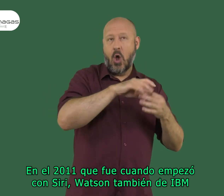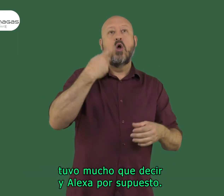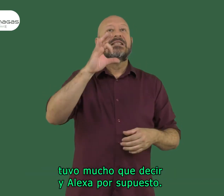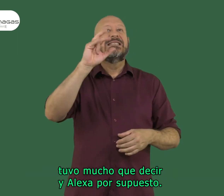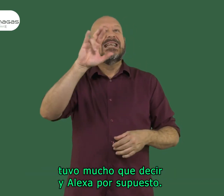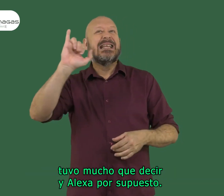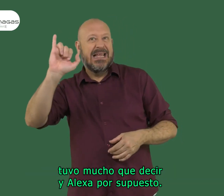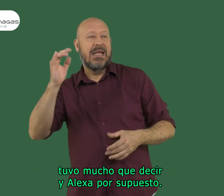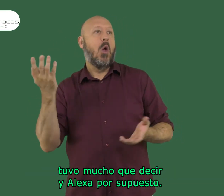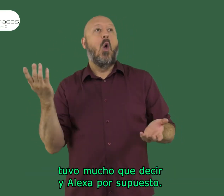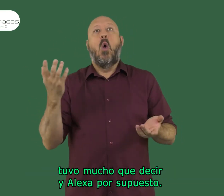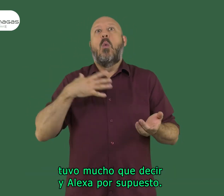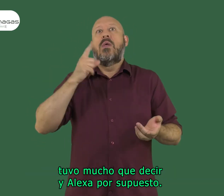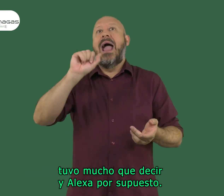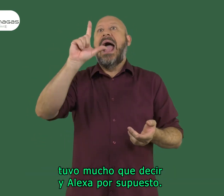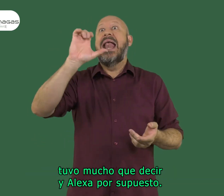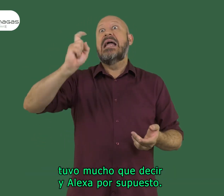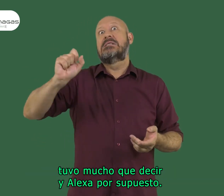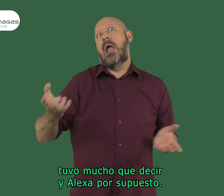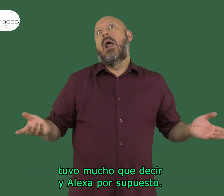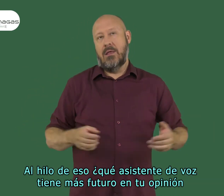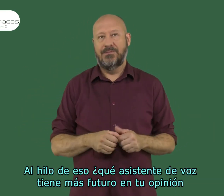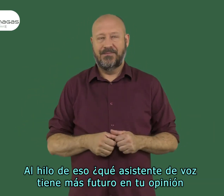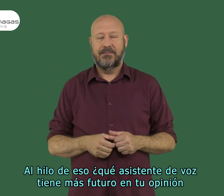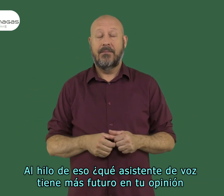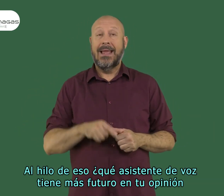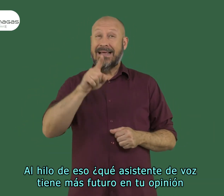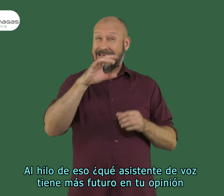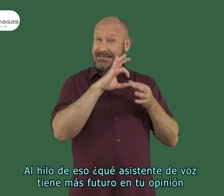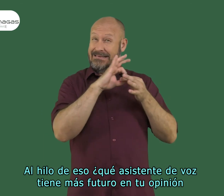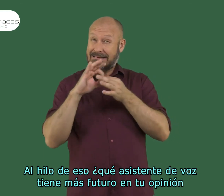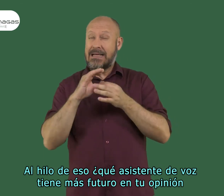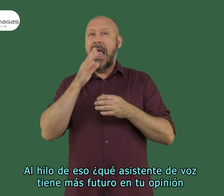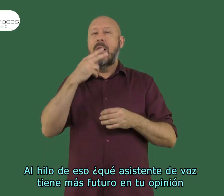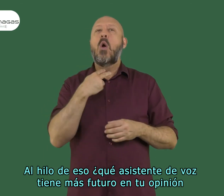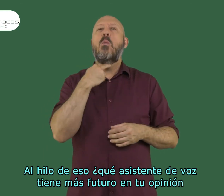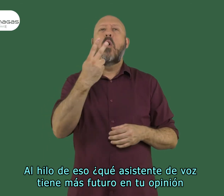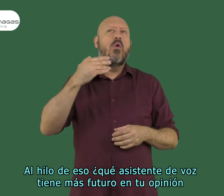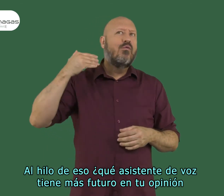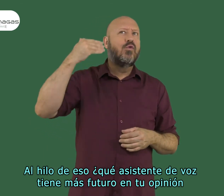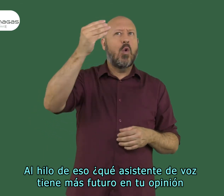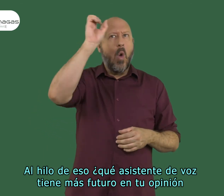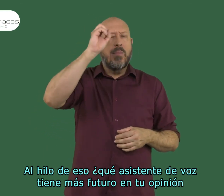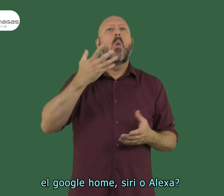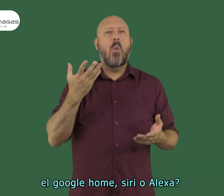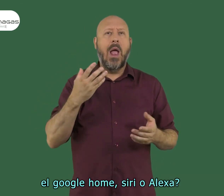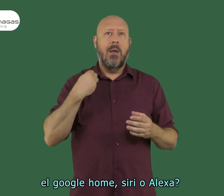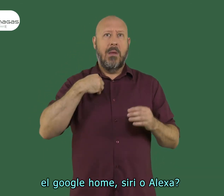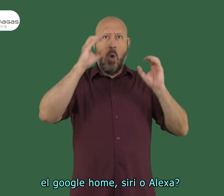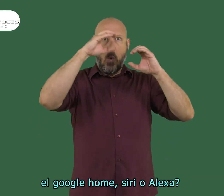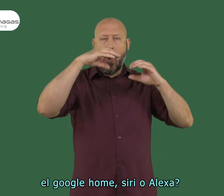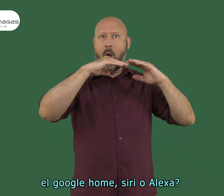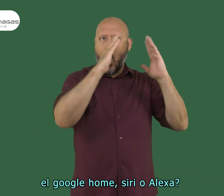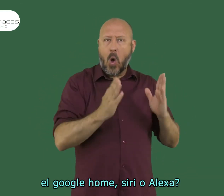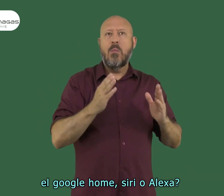IBM tuvo mucho que decir y Alexa, por supuesto. Al hilo de eso, ¿qué asistente de voz tiene más futuro, en tu opinión? ¿El Google Home,